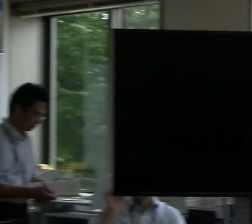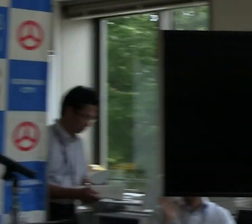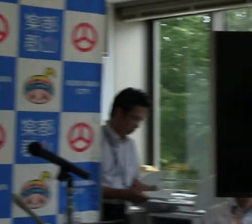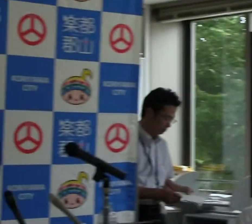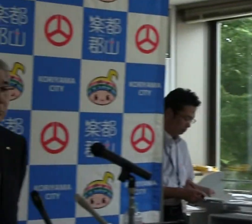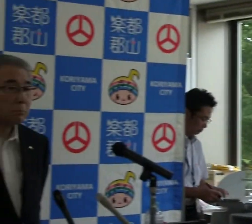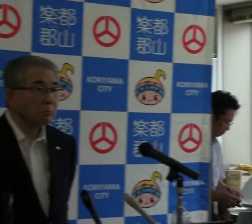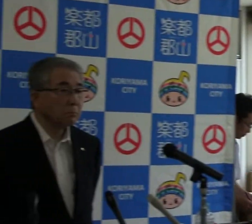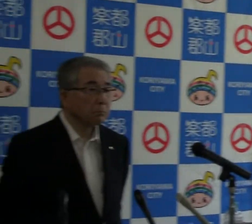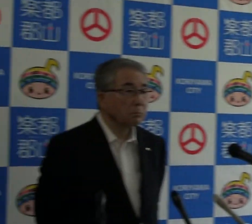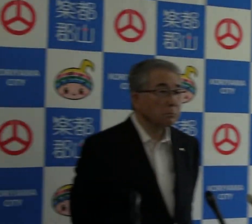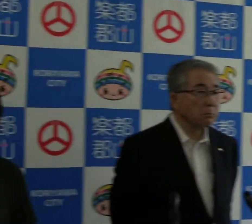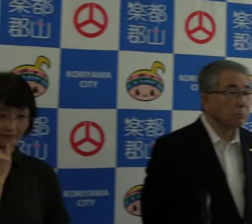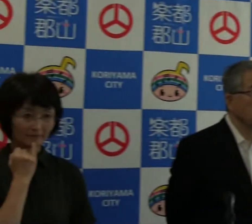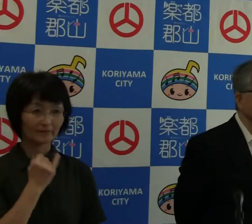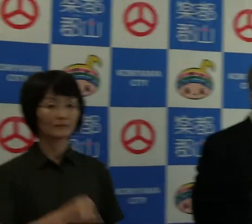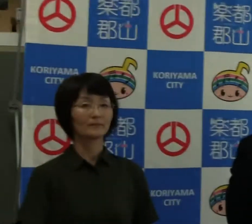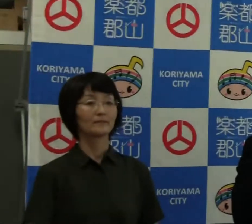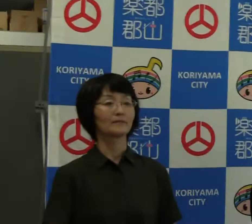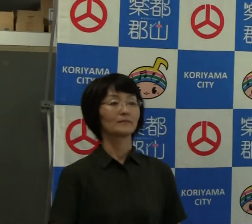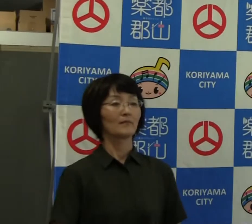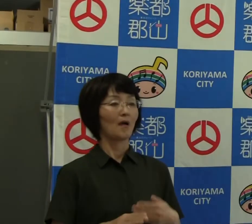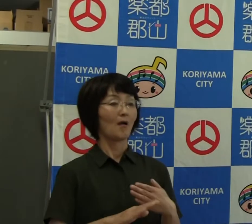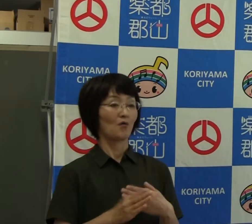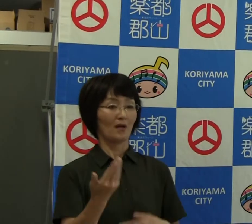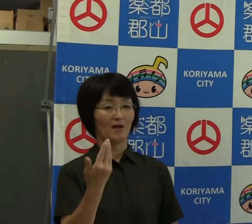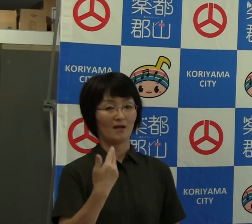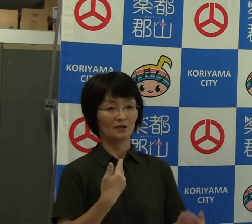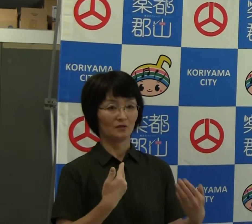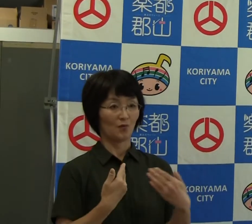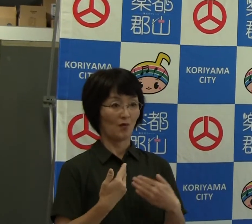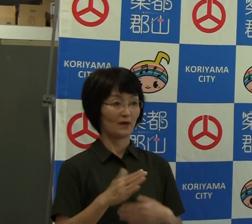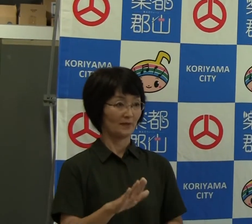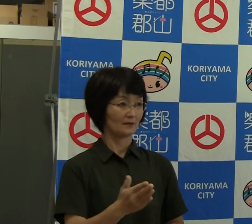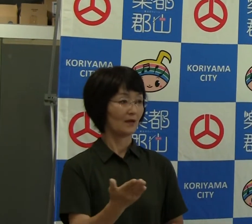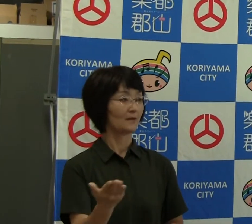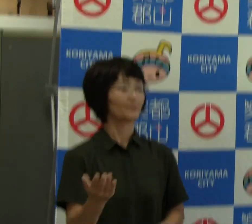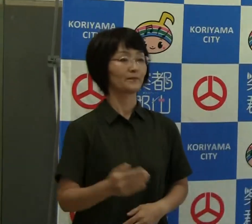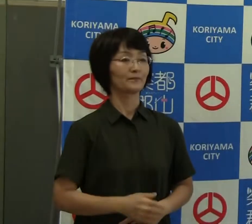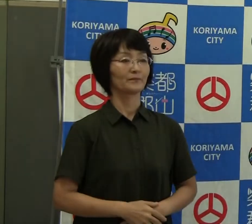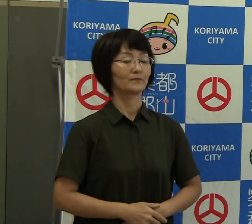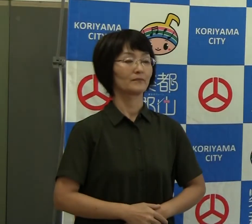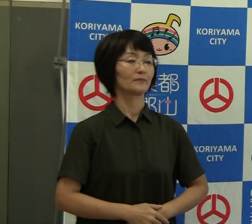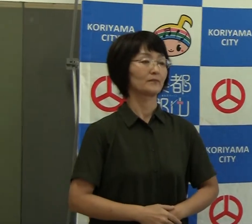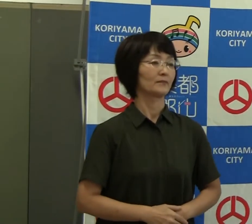よろしいですか。他にございますか。